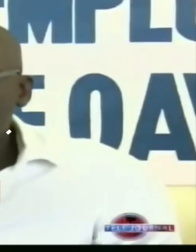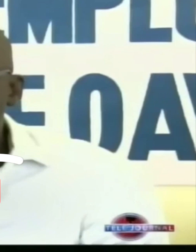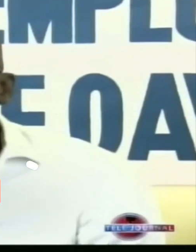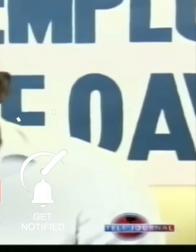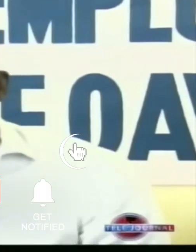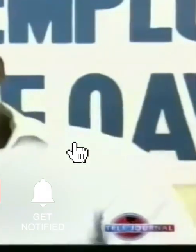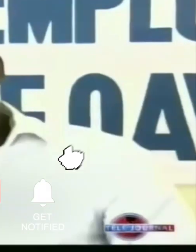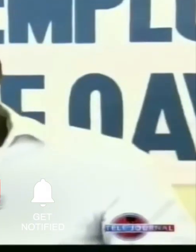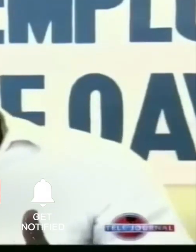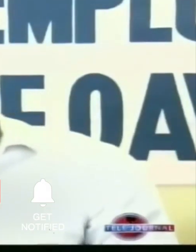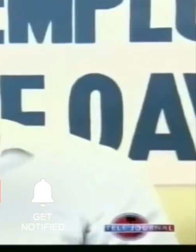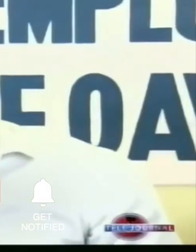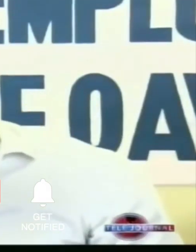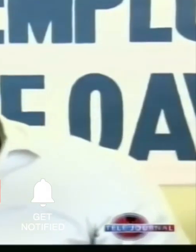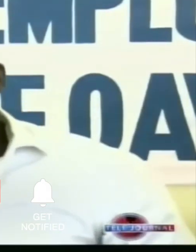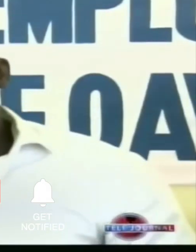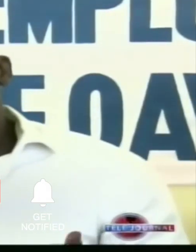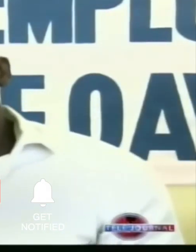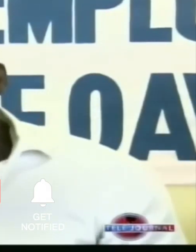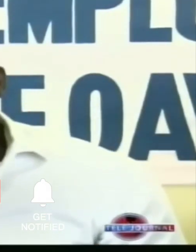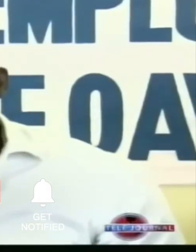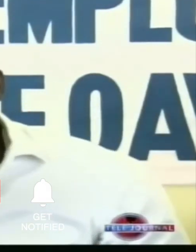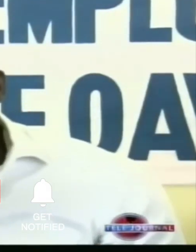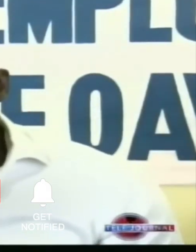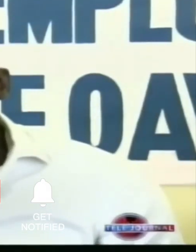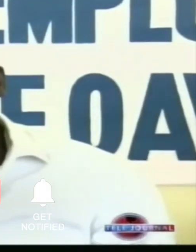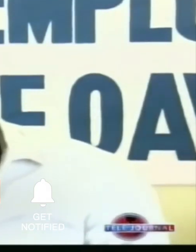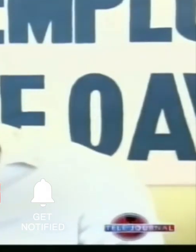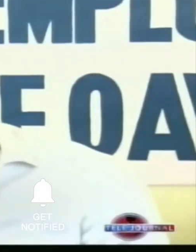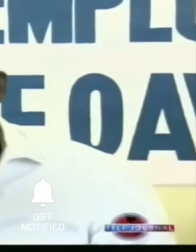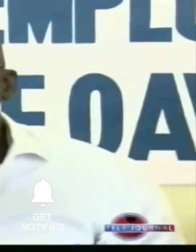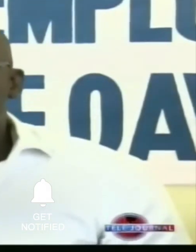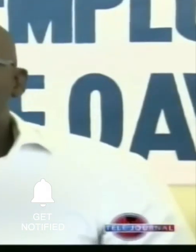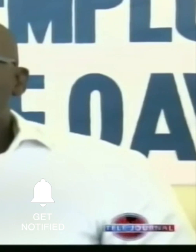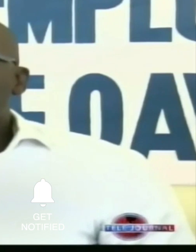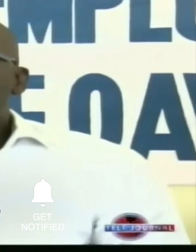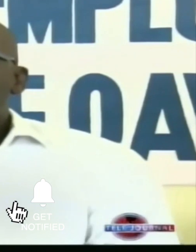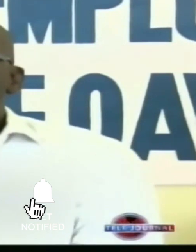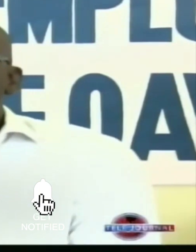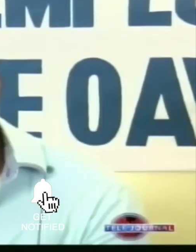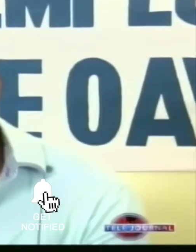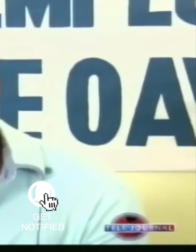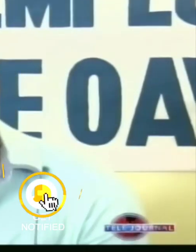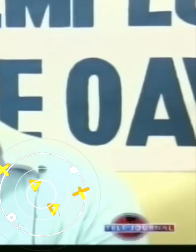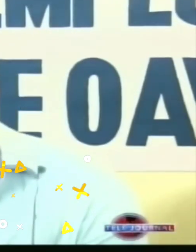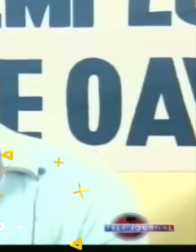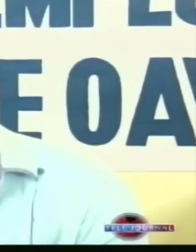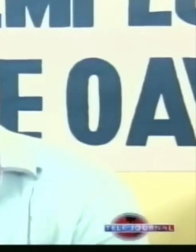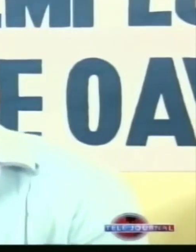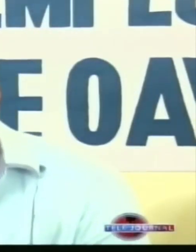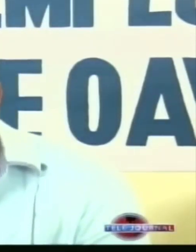Et toujours songez pour activer la cloche là. Les nous lagons vidéo pour capable joindre nous. Son babes à chercher pour